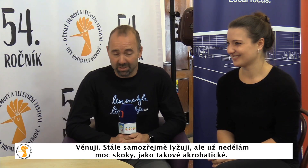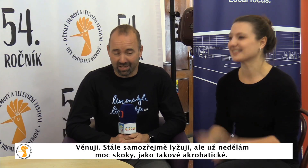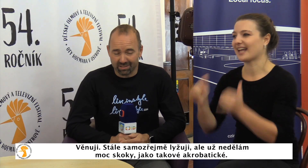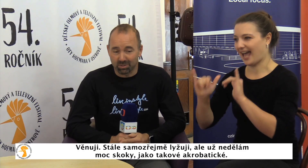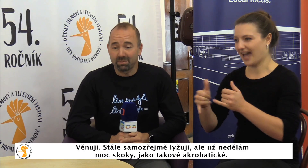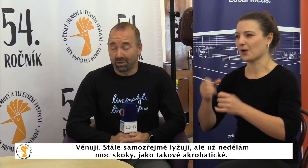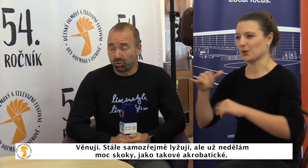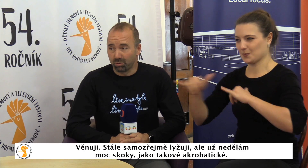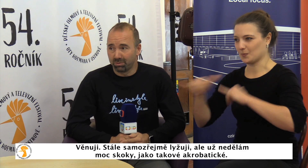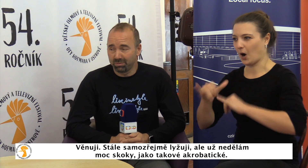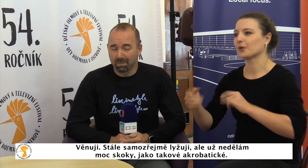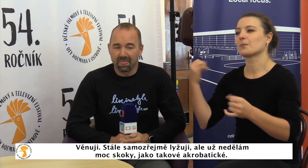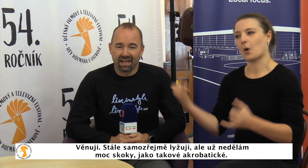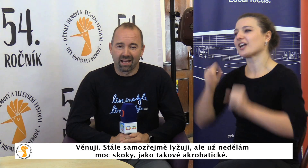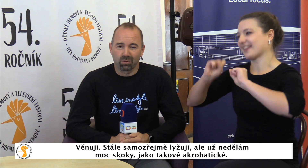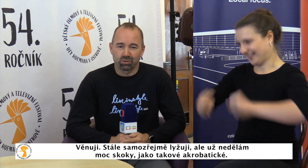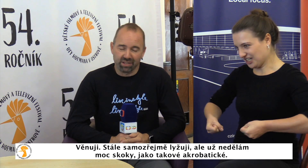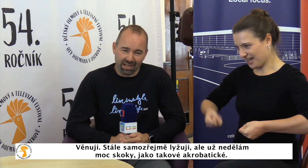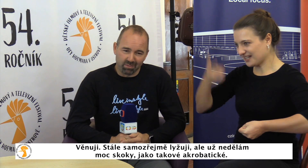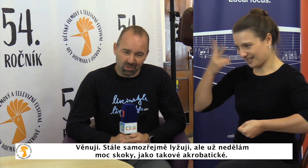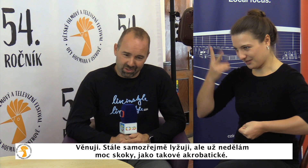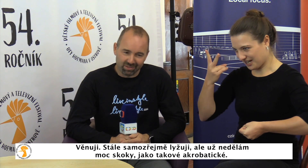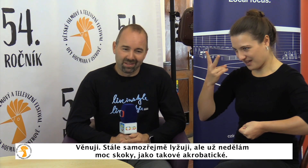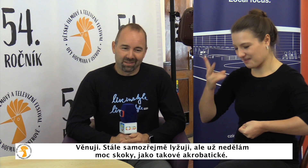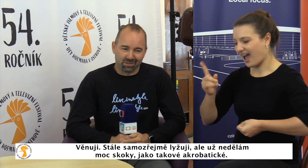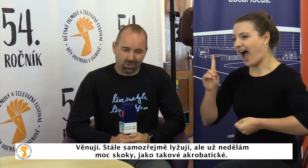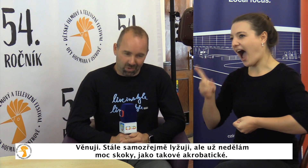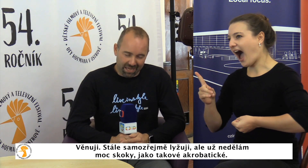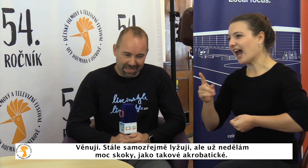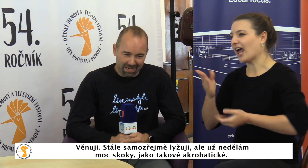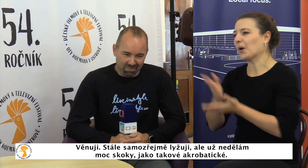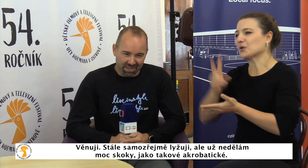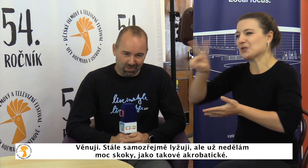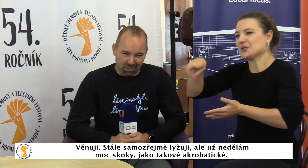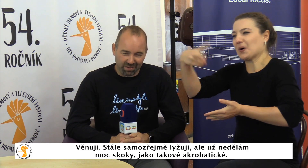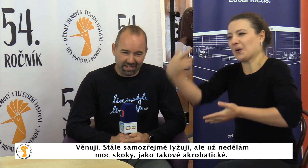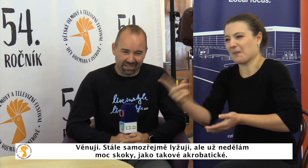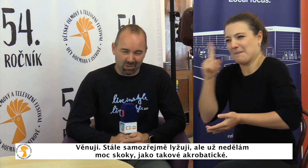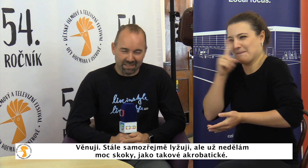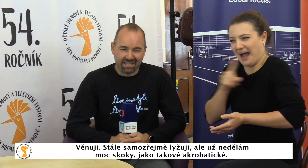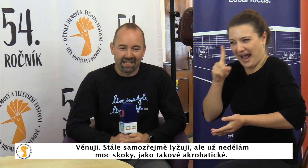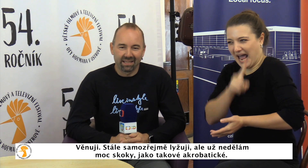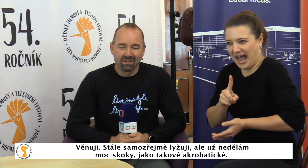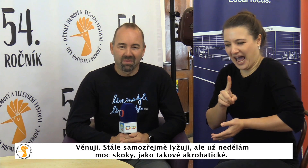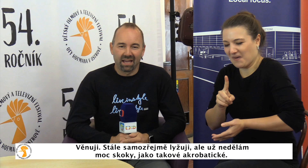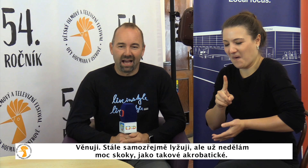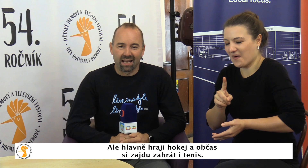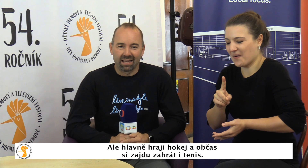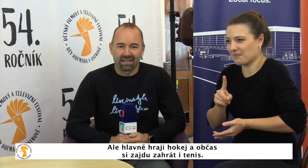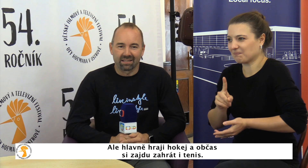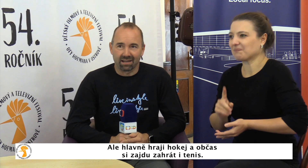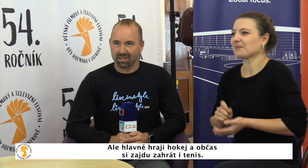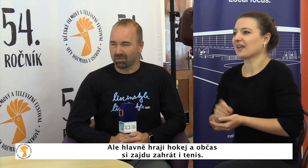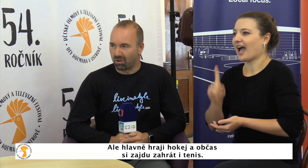Věnuju, stále samozřejmě lyžuju, ale už nedělám moc skoky jako takové, akrobatické,